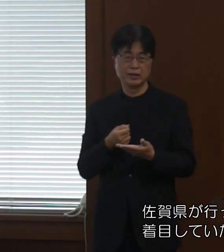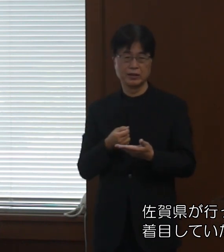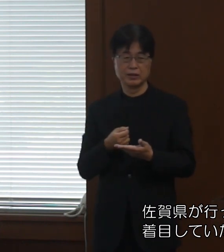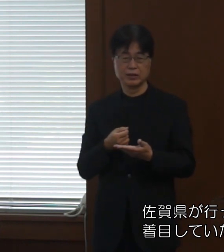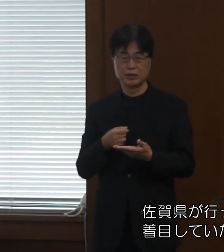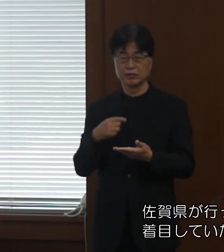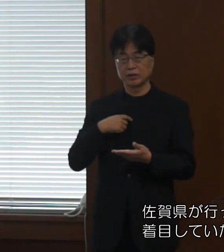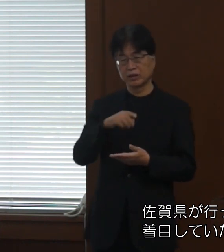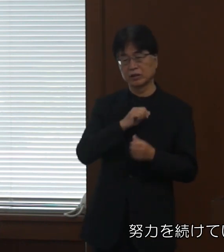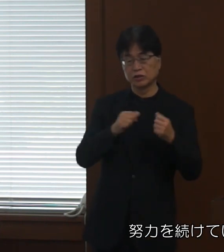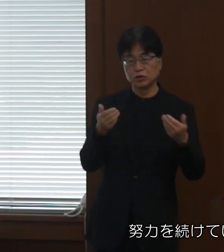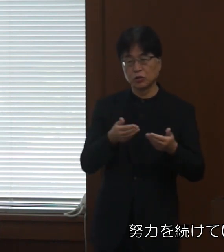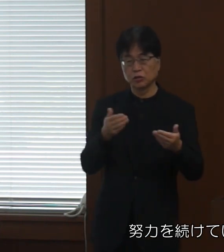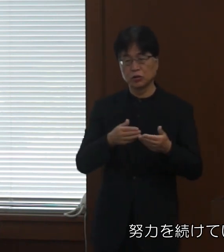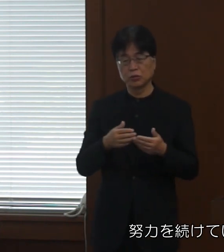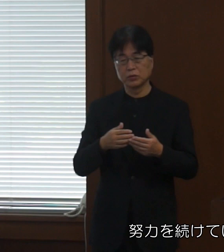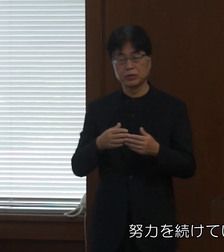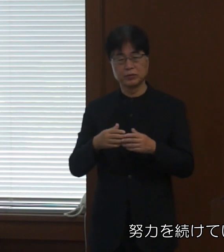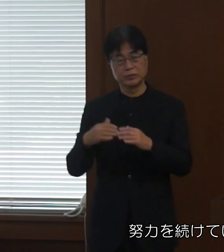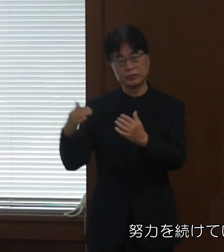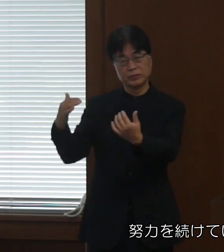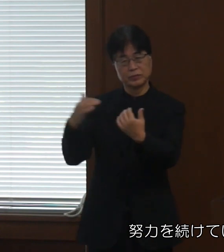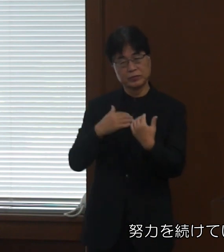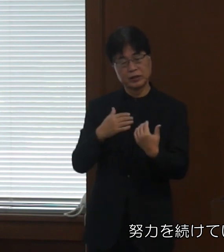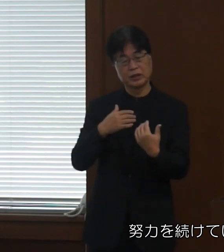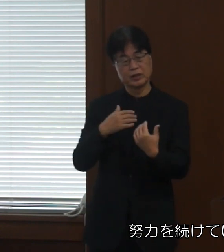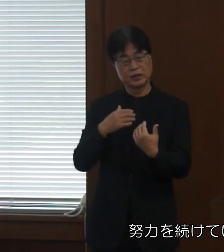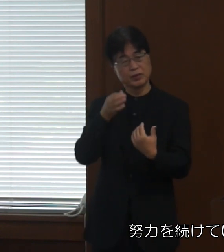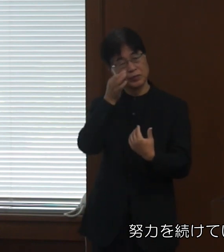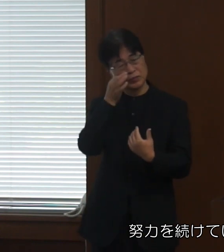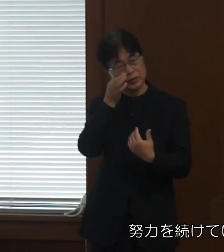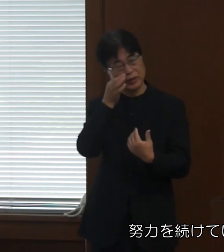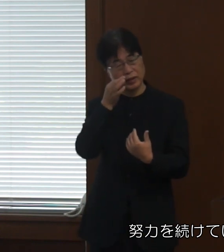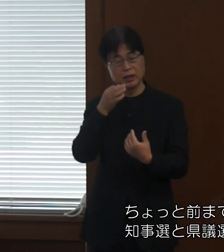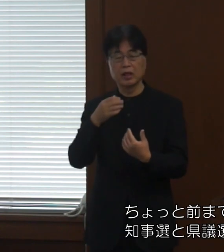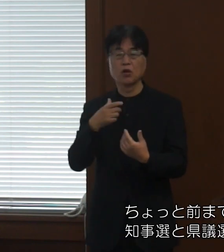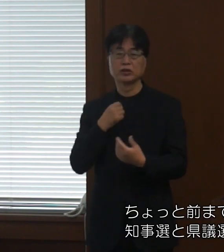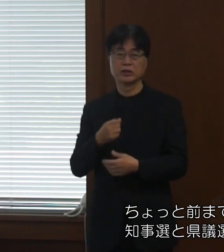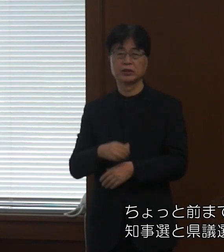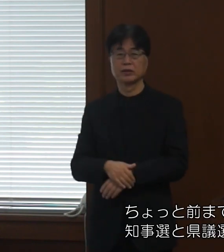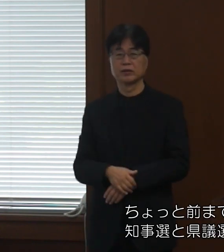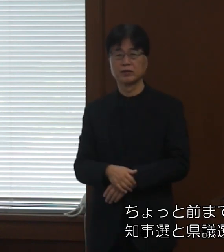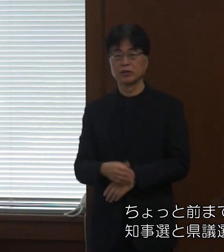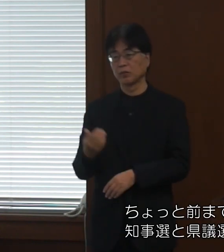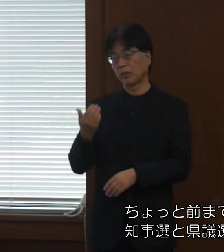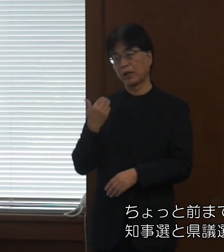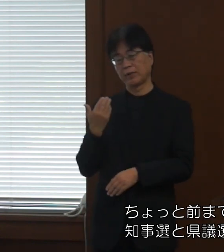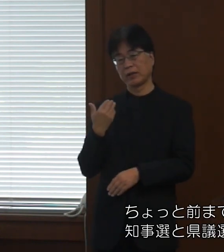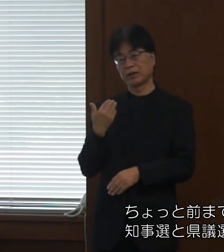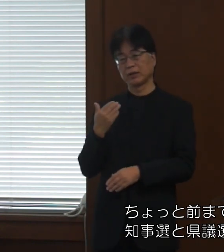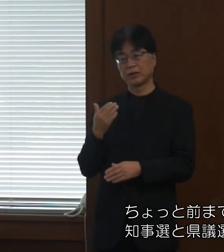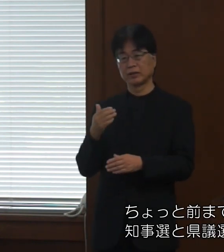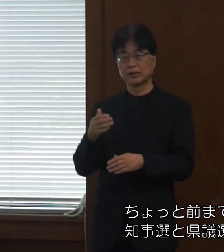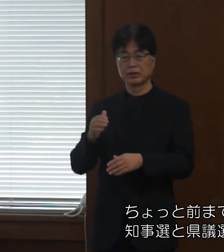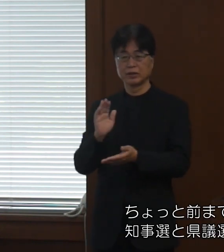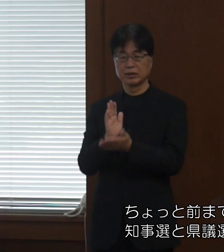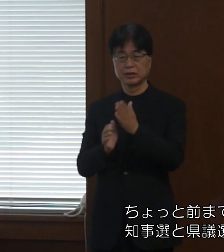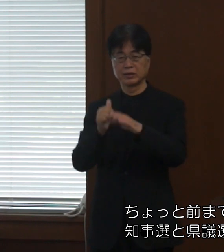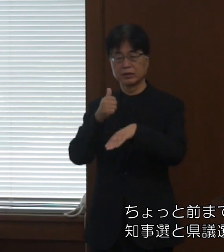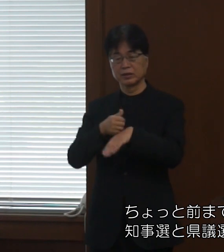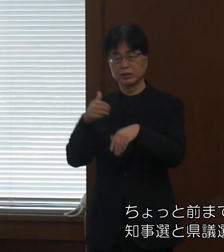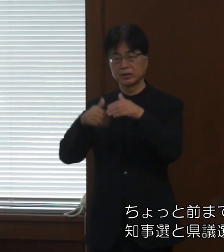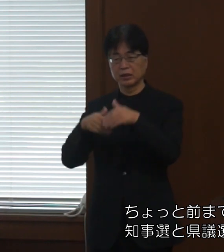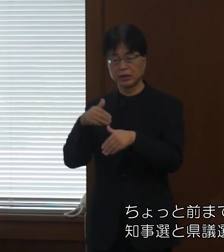着目していただけるようにという努力を続けていきたいなというふうに思いますちょっと前まではですね知事選と